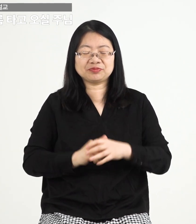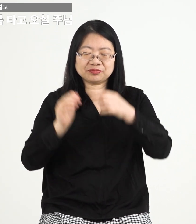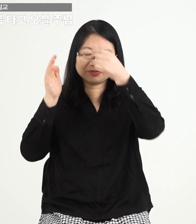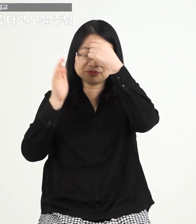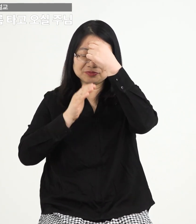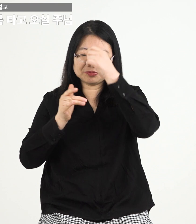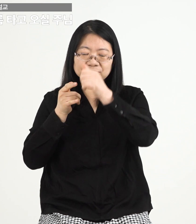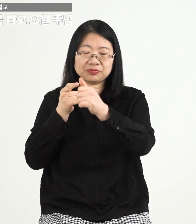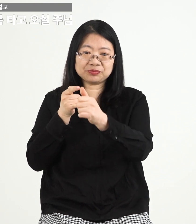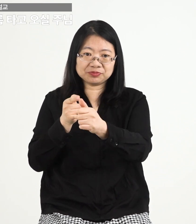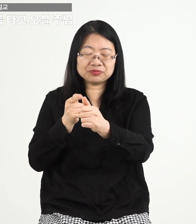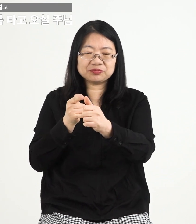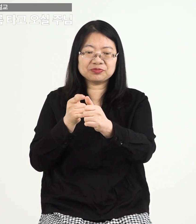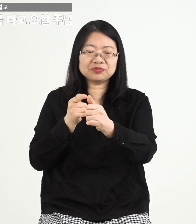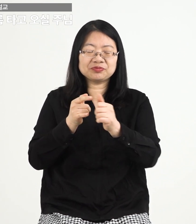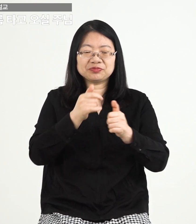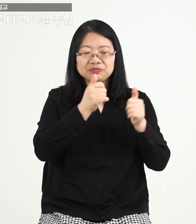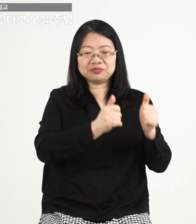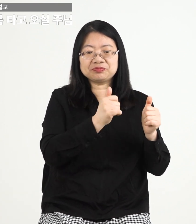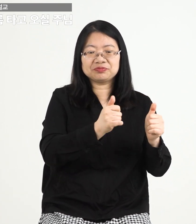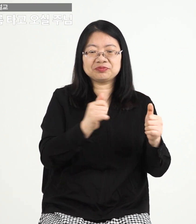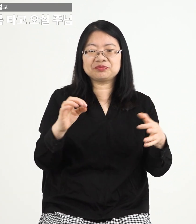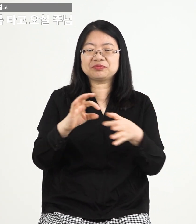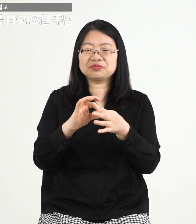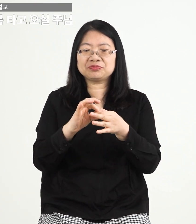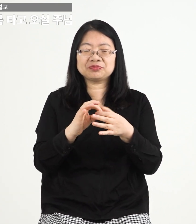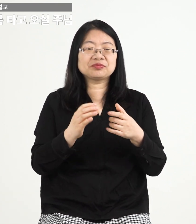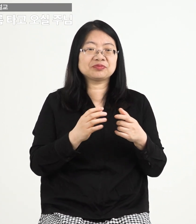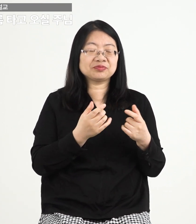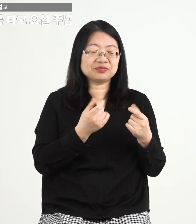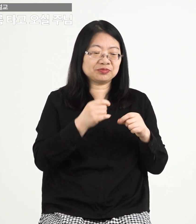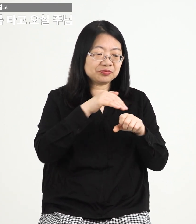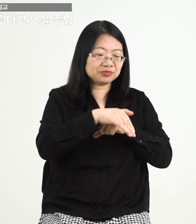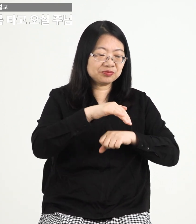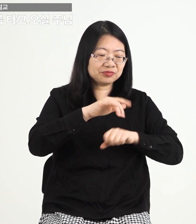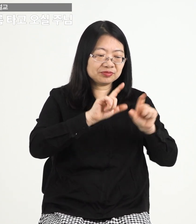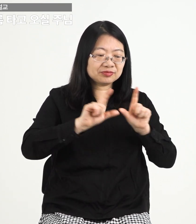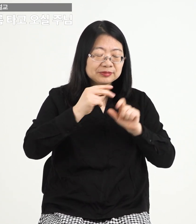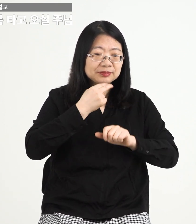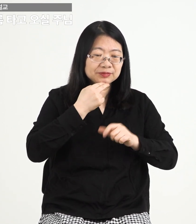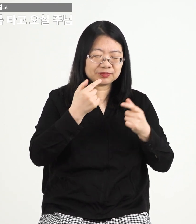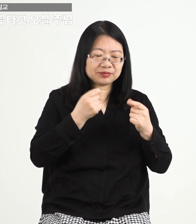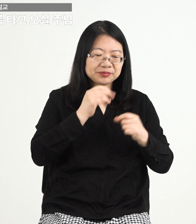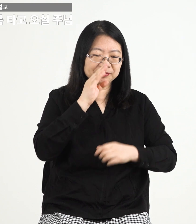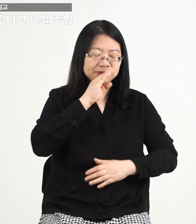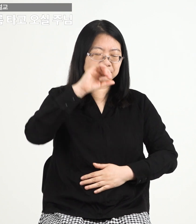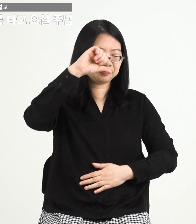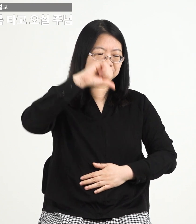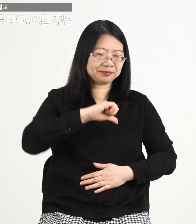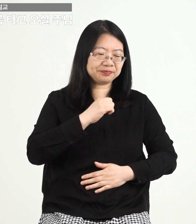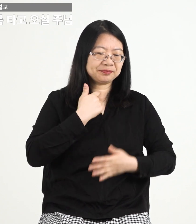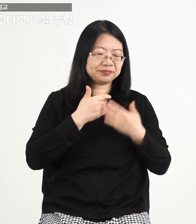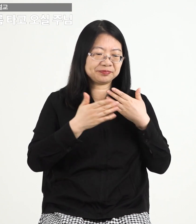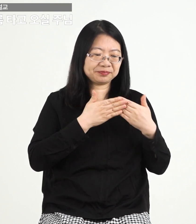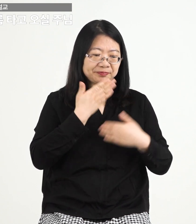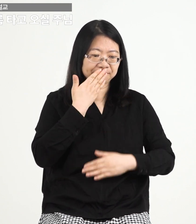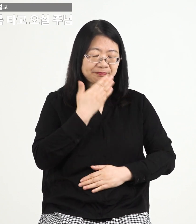성도들에게 적용을 시켜버린 겁니다. 이렇게 안 살면 이런 저주를 받아, 이렇게 된